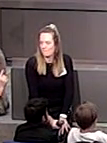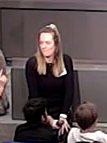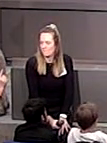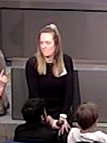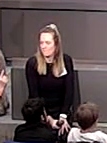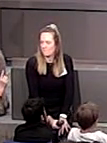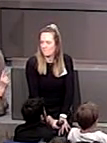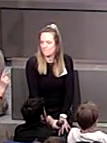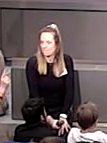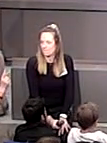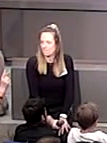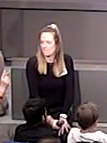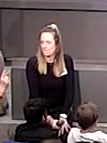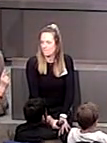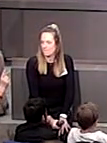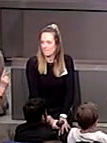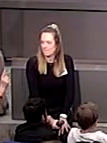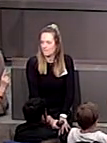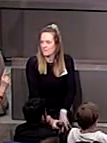Maar